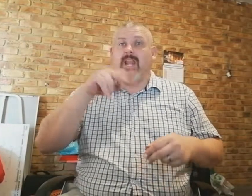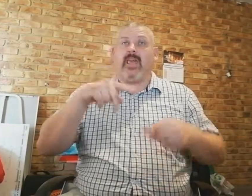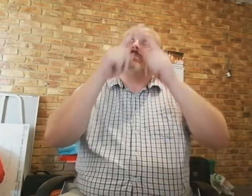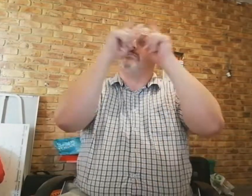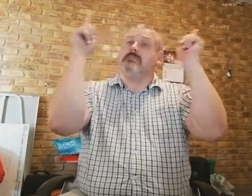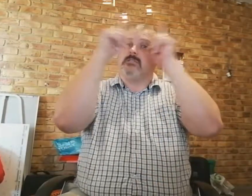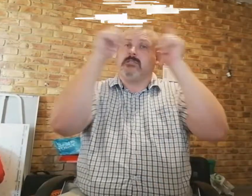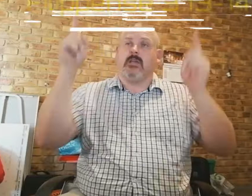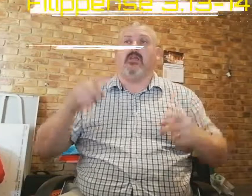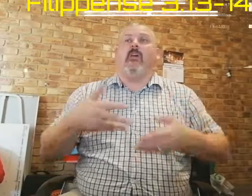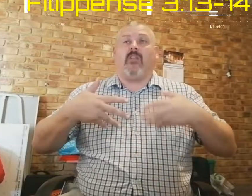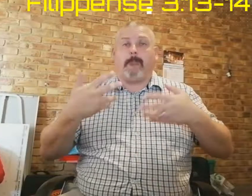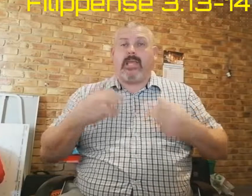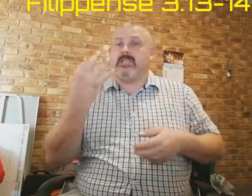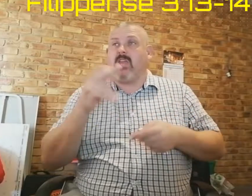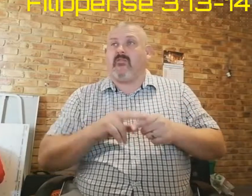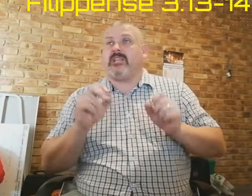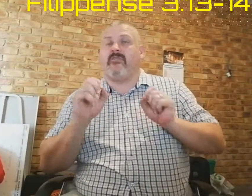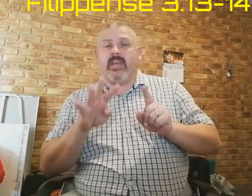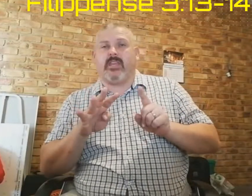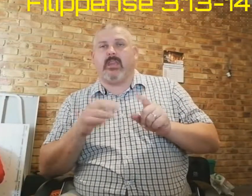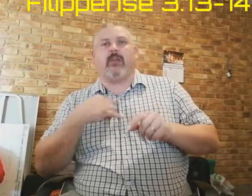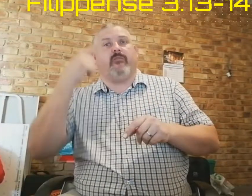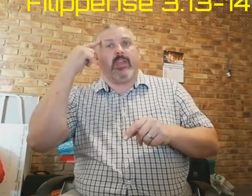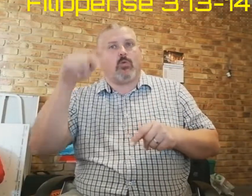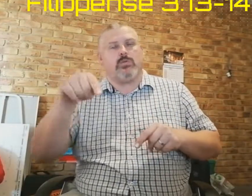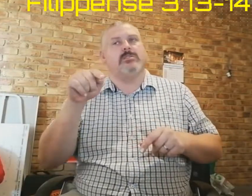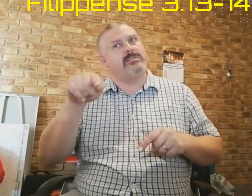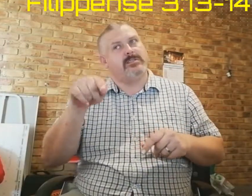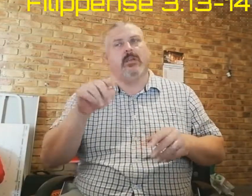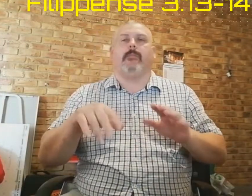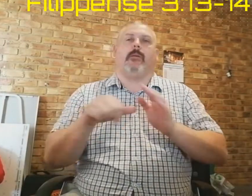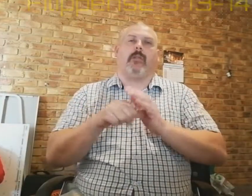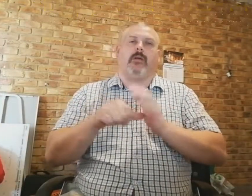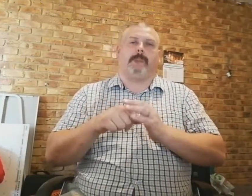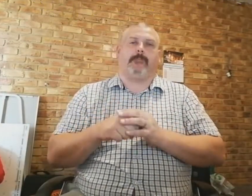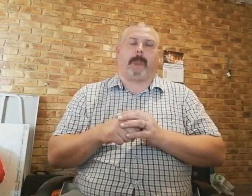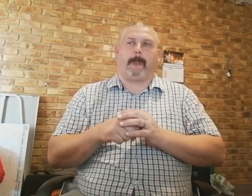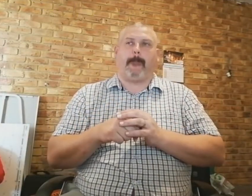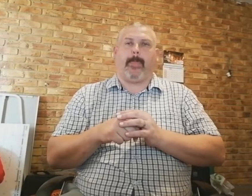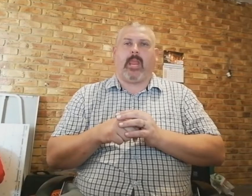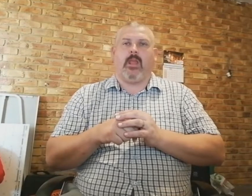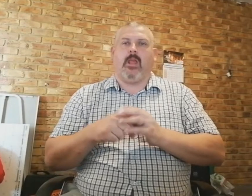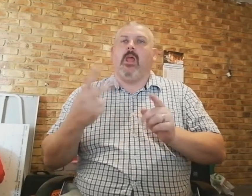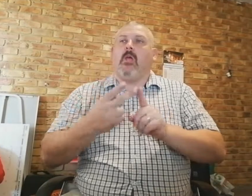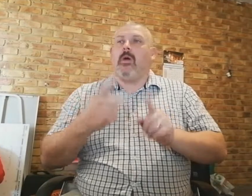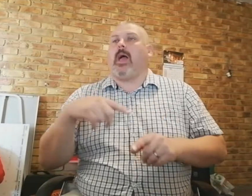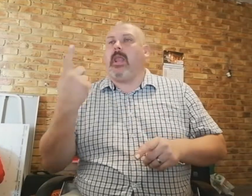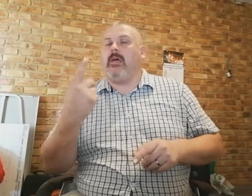lewe, van die pense 3 vers 14, dan weet ons, my blaie. Oog ander